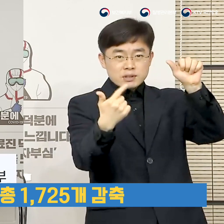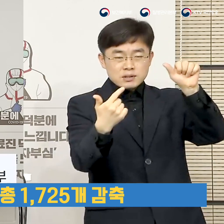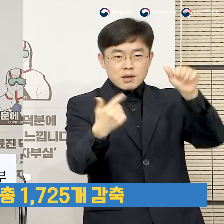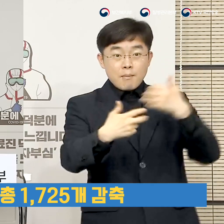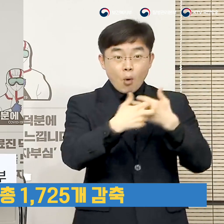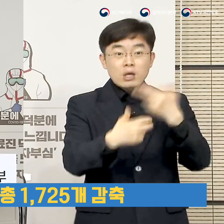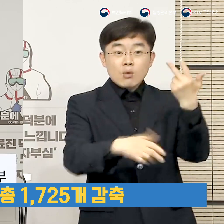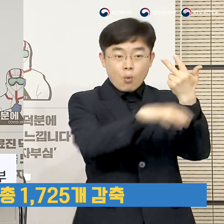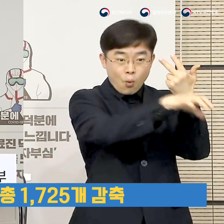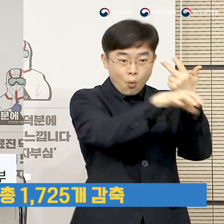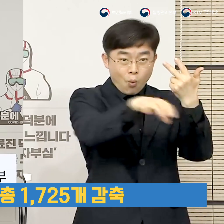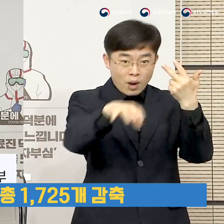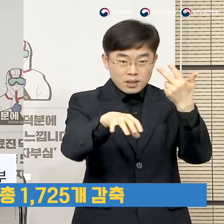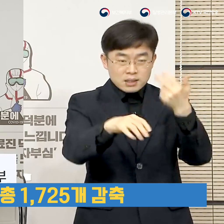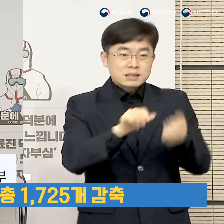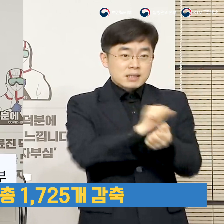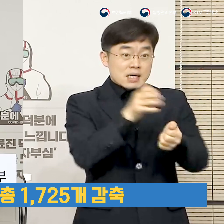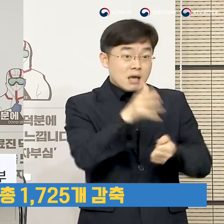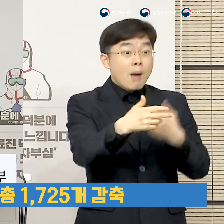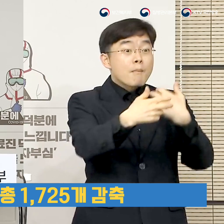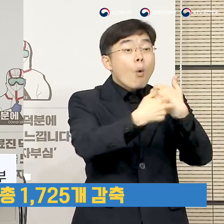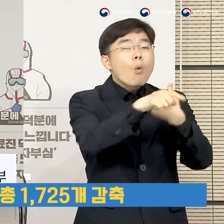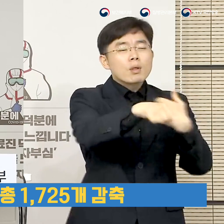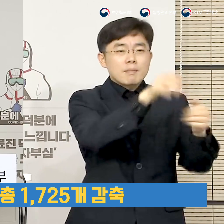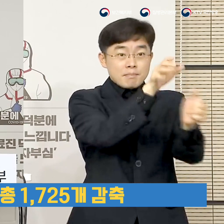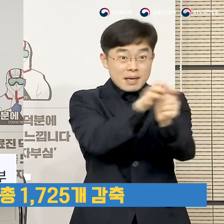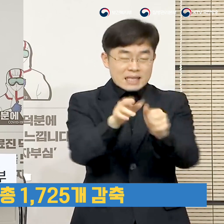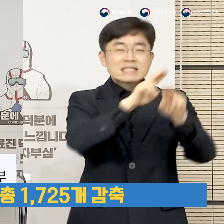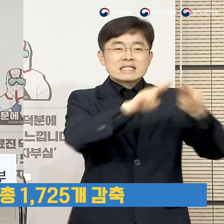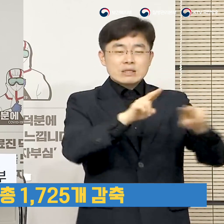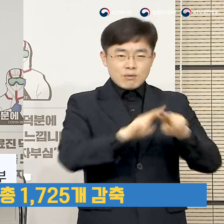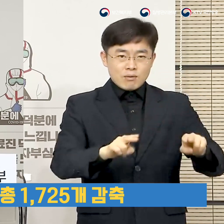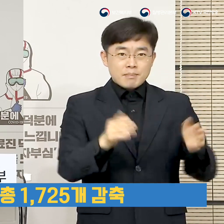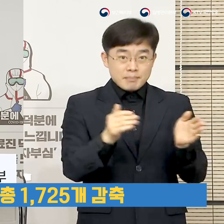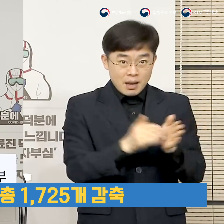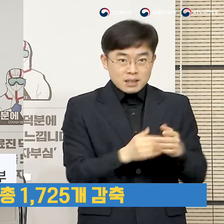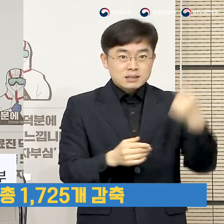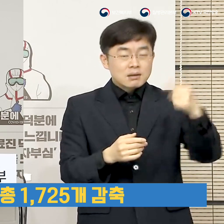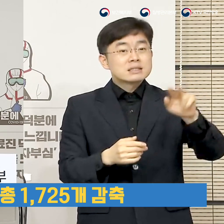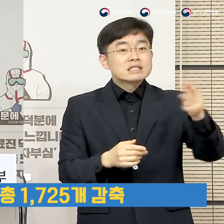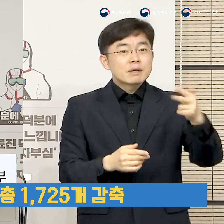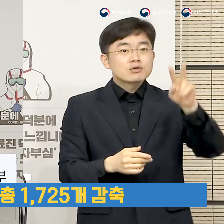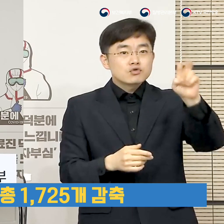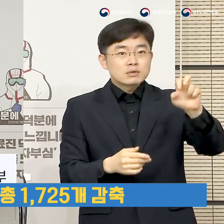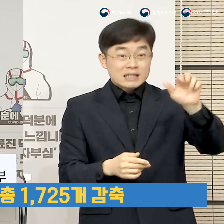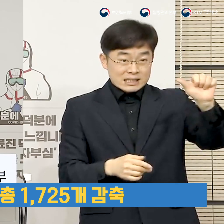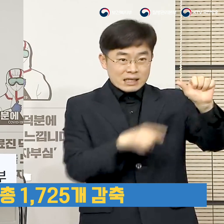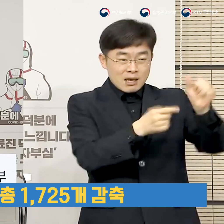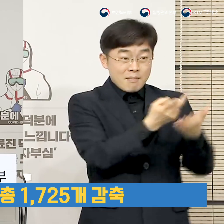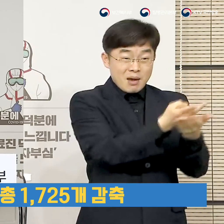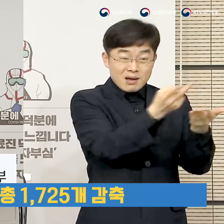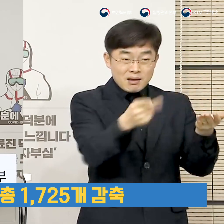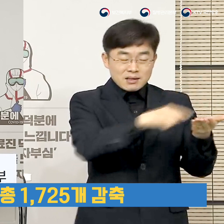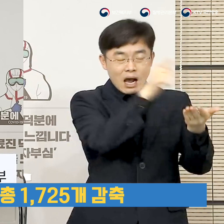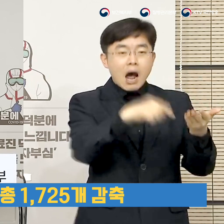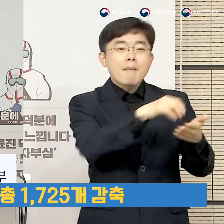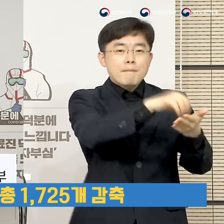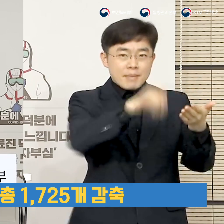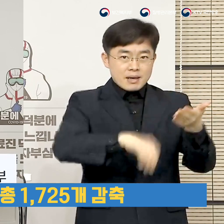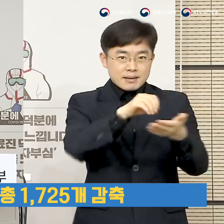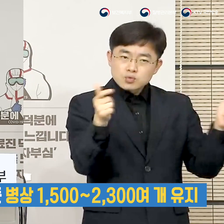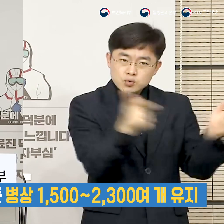7개 감염병 전담병원을 지정 해제하는 등 총 1,725개 병상을